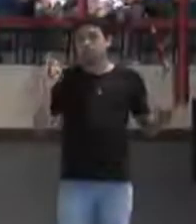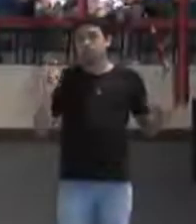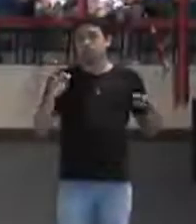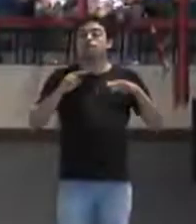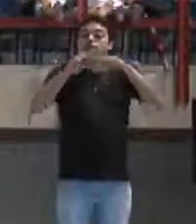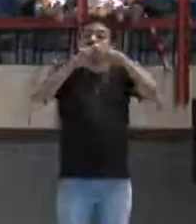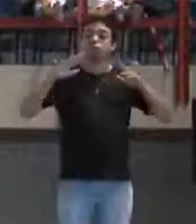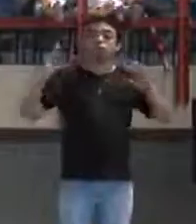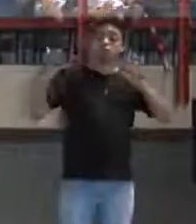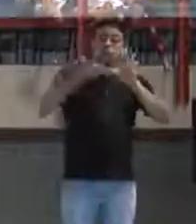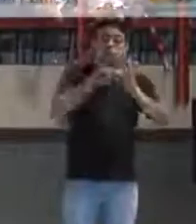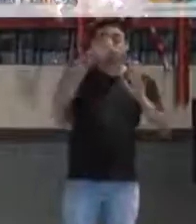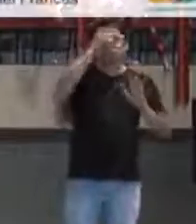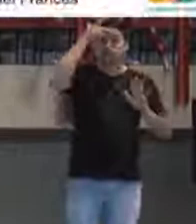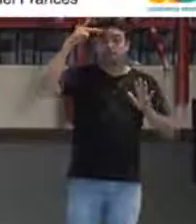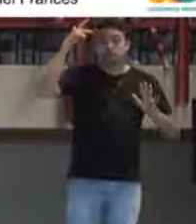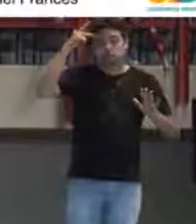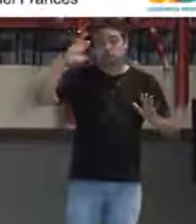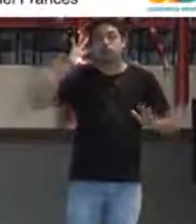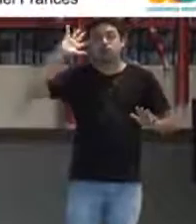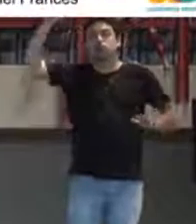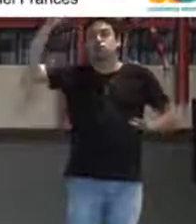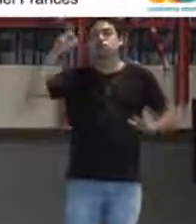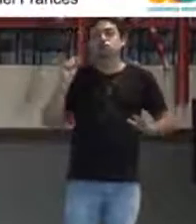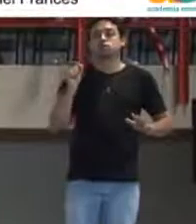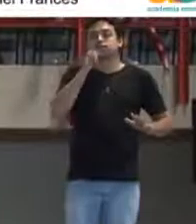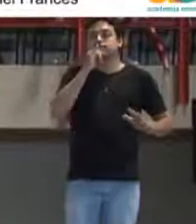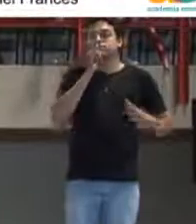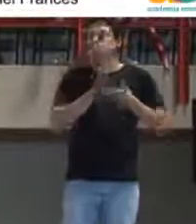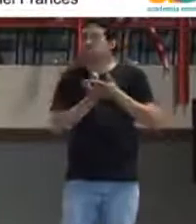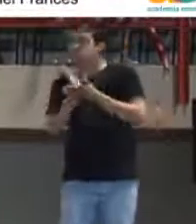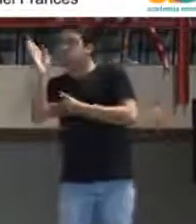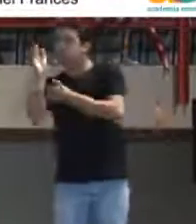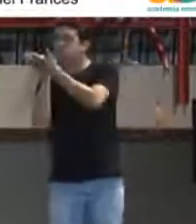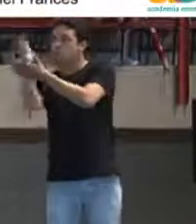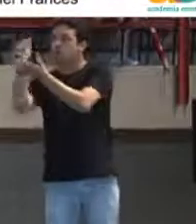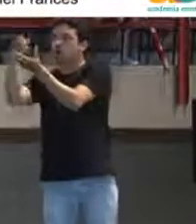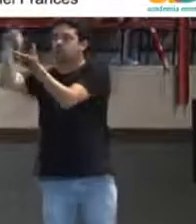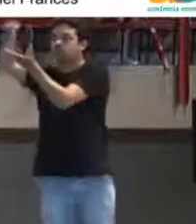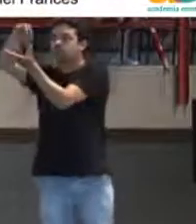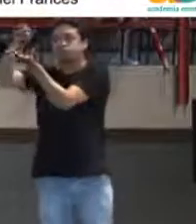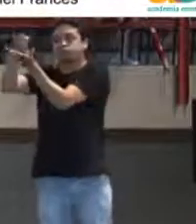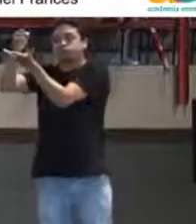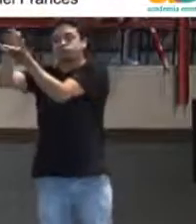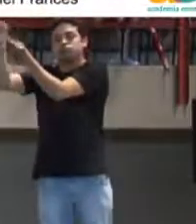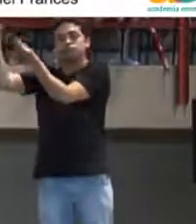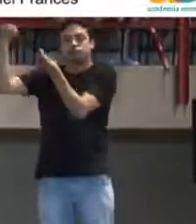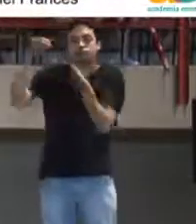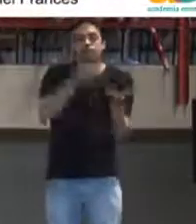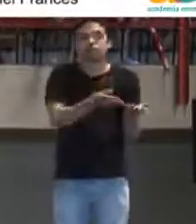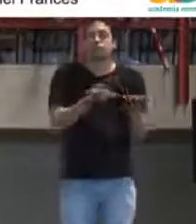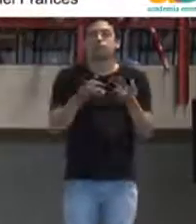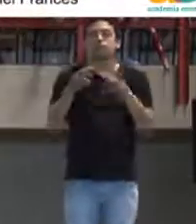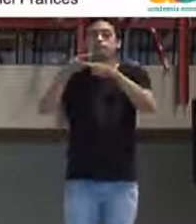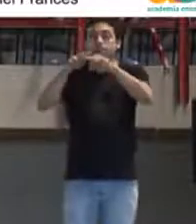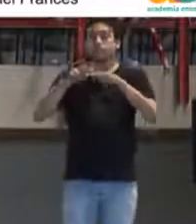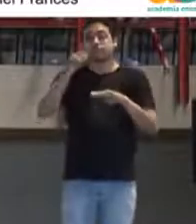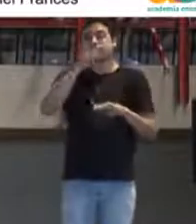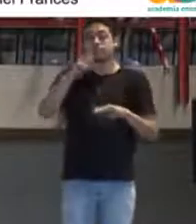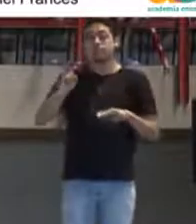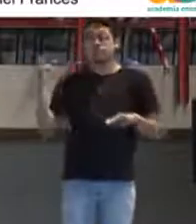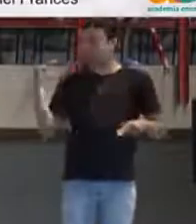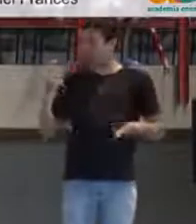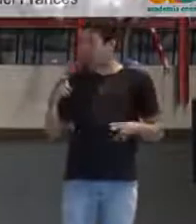Então, todo mundo começou a pegar aqueles produtos e trazer. O que vai acontecer, pessoal? O produto antes, que era só